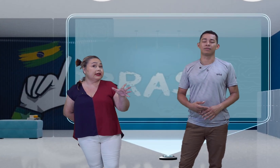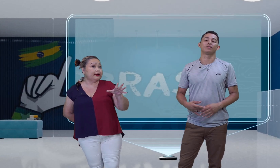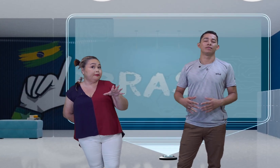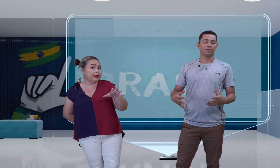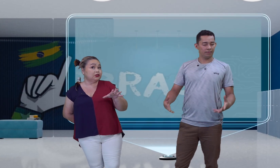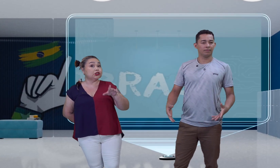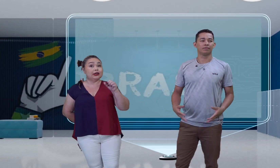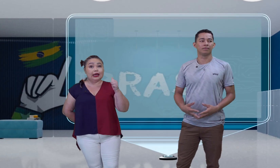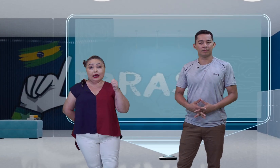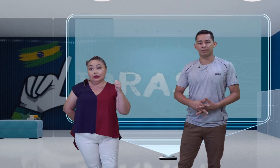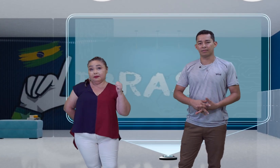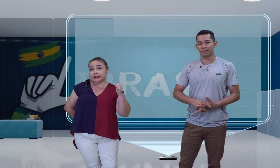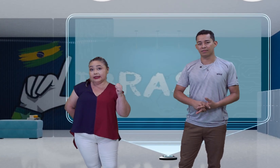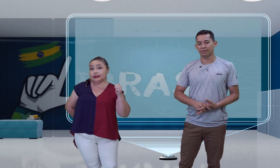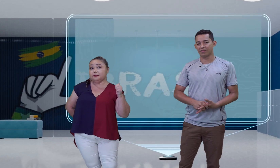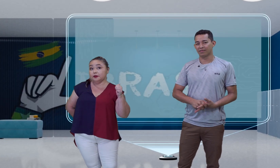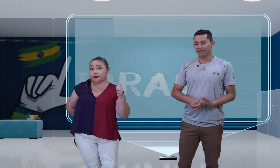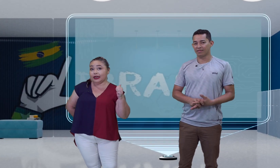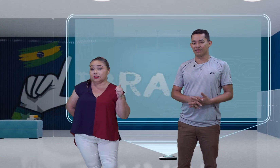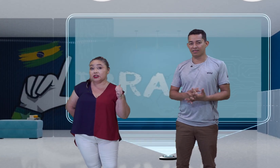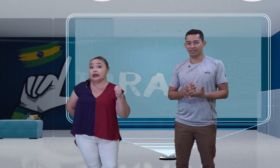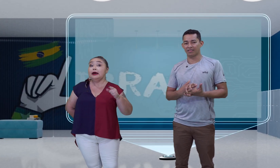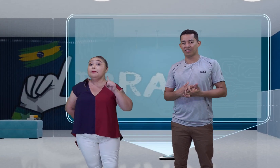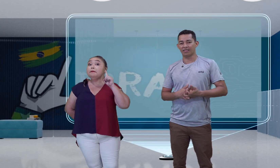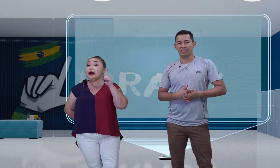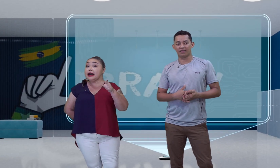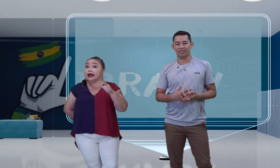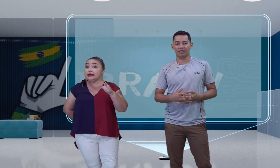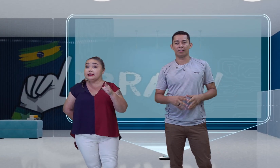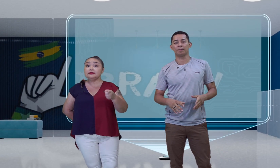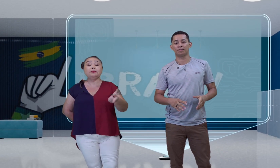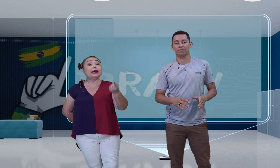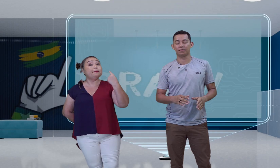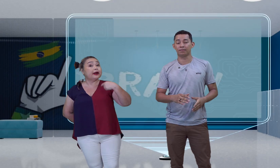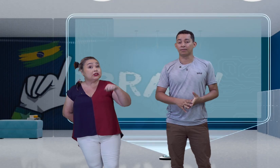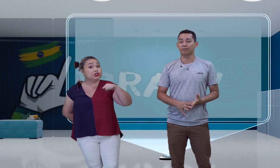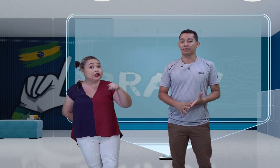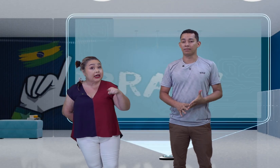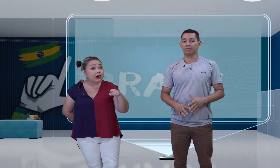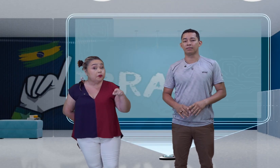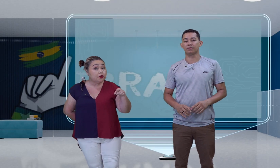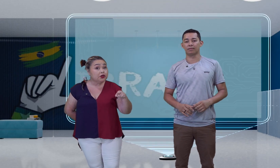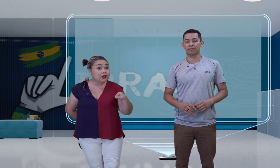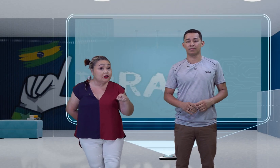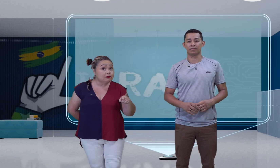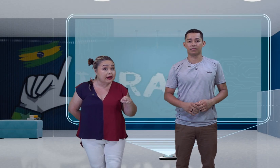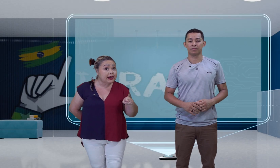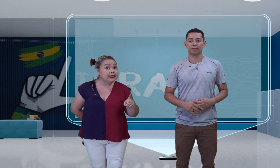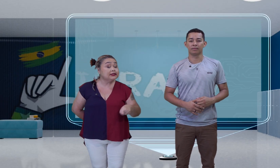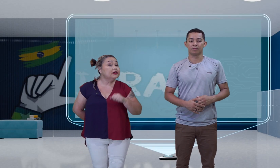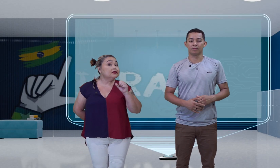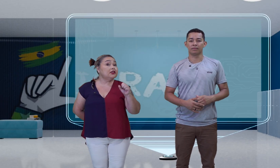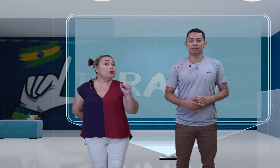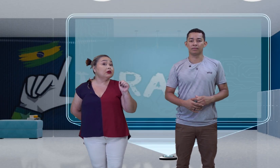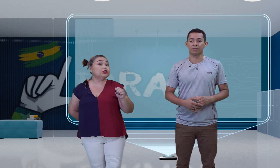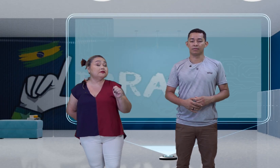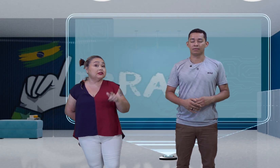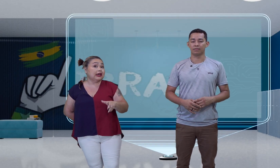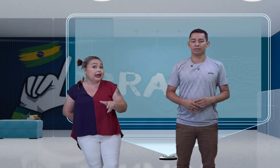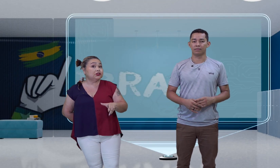teórica, prática? A aula passada foi prática. Mas para praticar um pouquinho mais, tem uma atividade